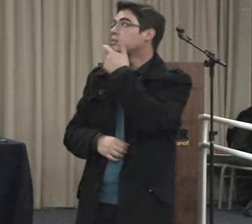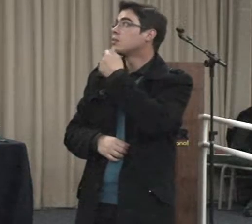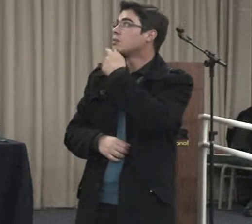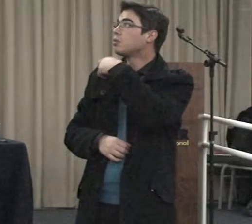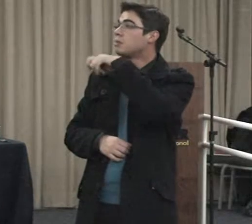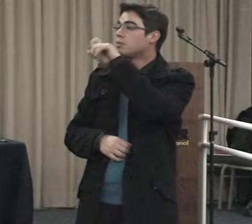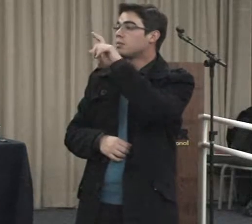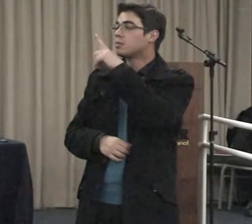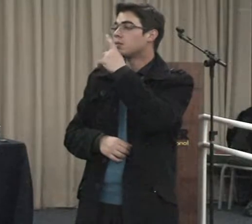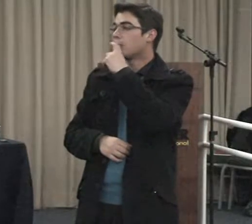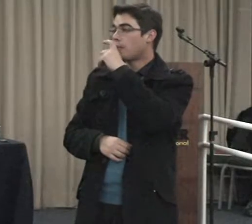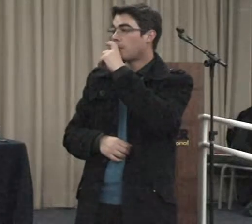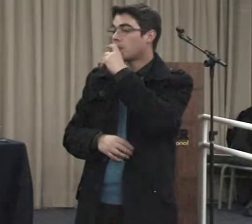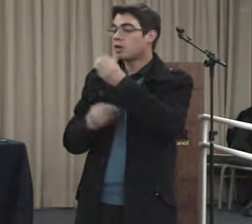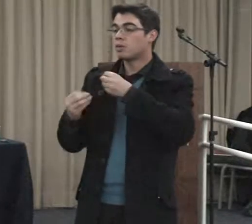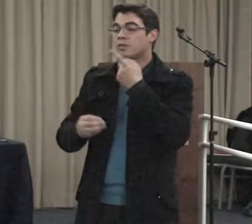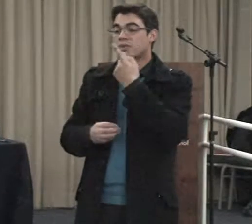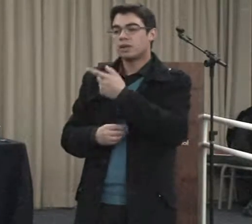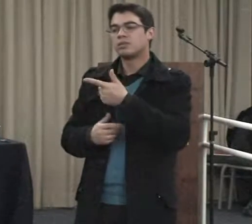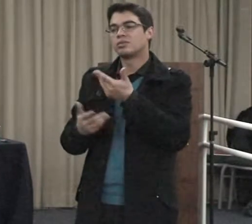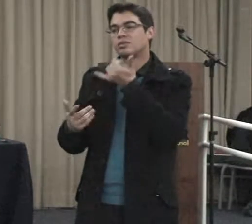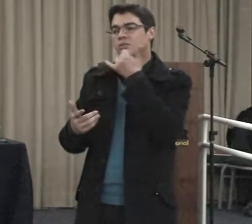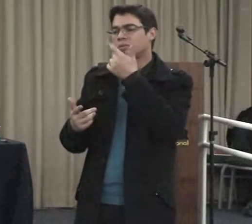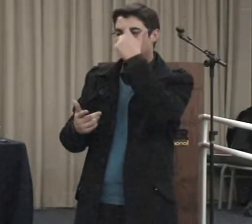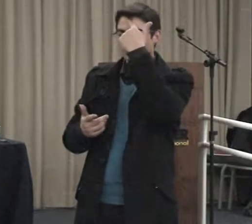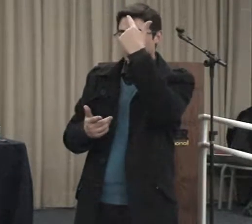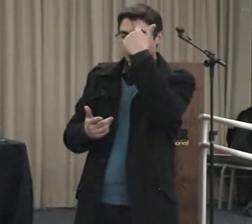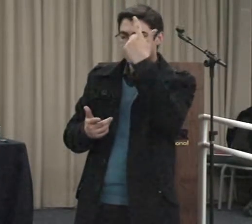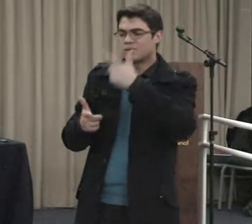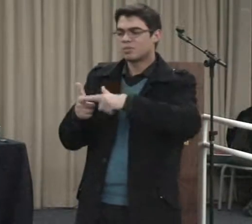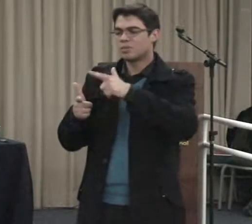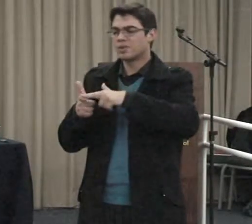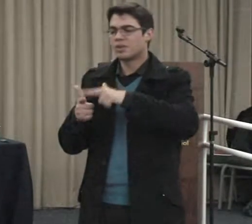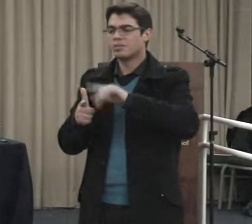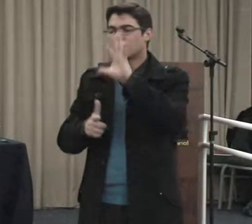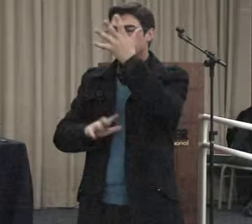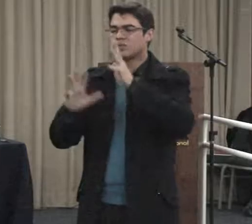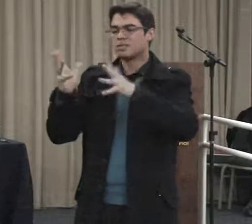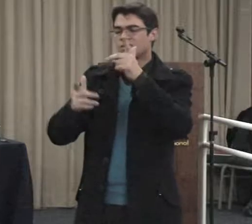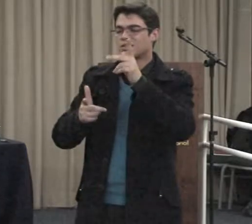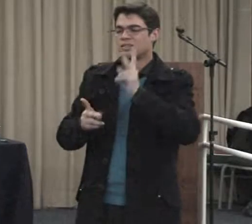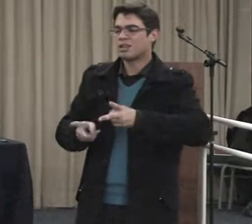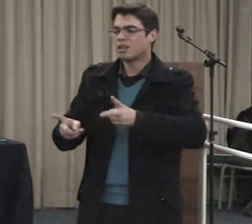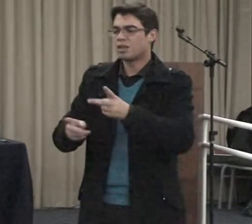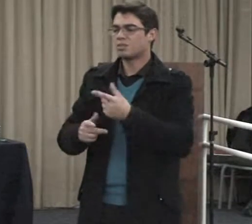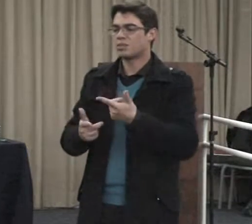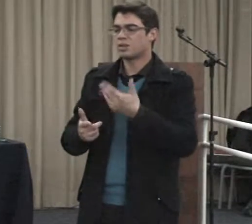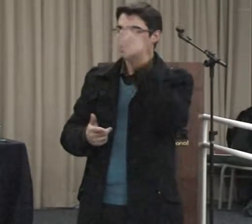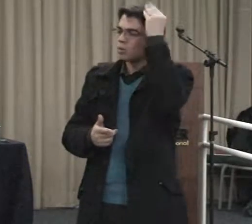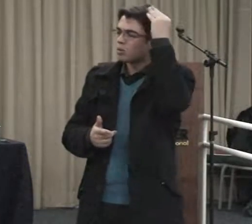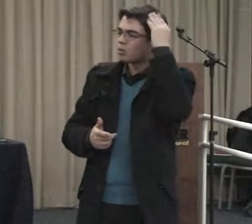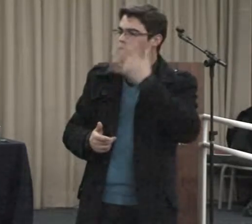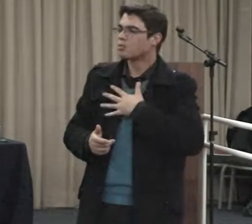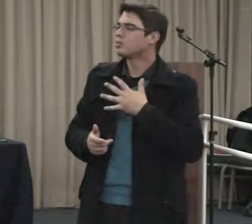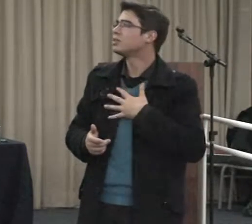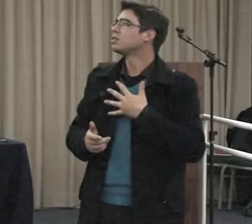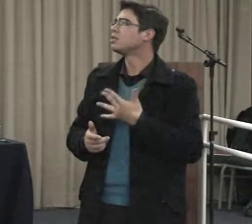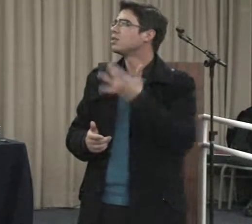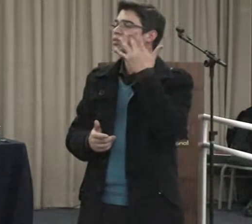gente carrega problemas onde quer que a gente vá. Olha, tem que ser aqui, ó. Para que isso? Mas eu não sei o que fazer a